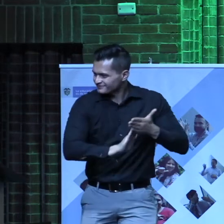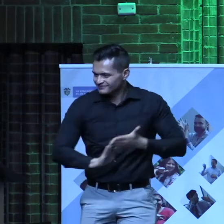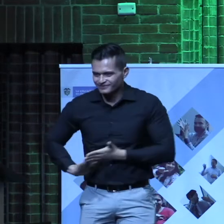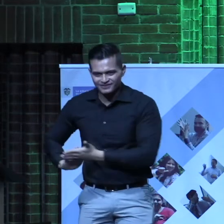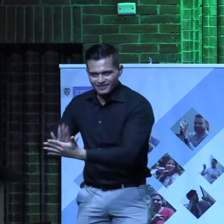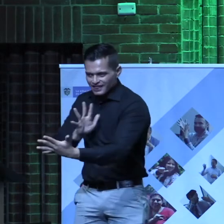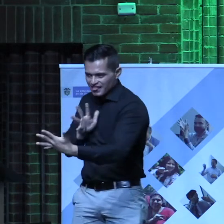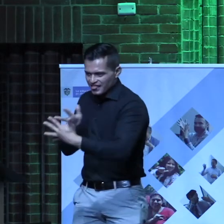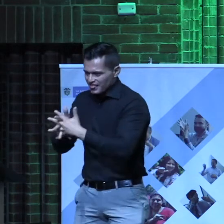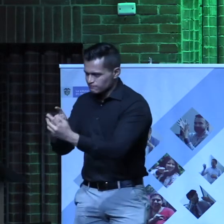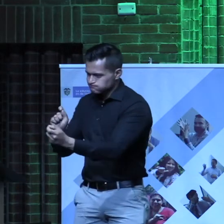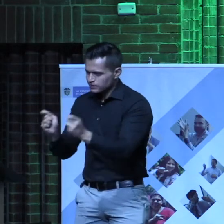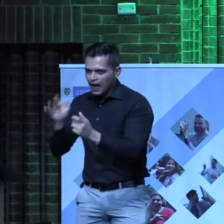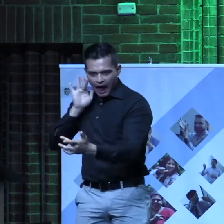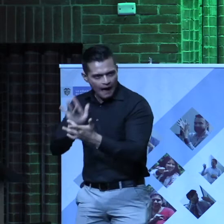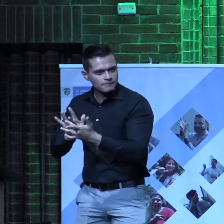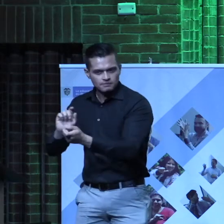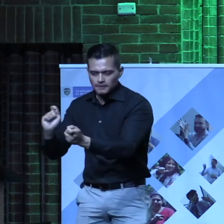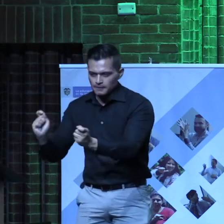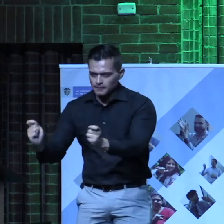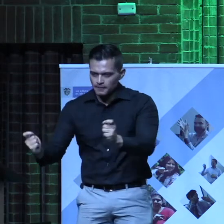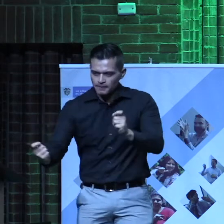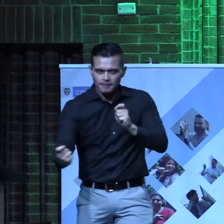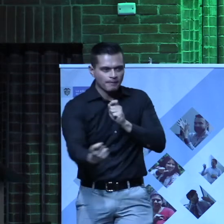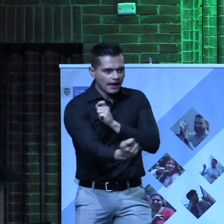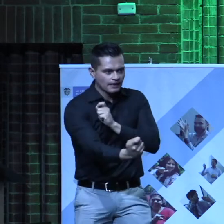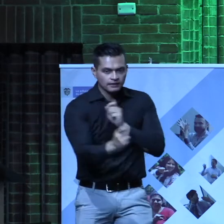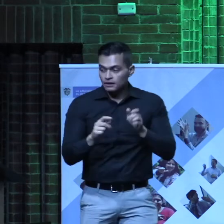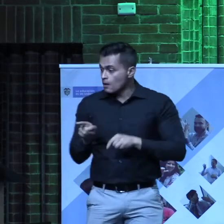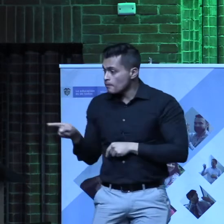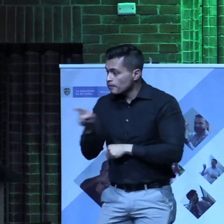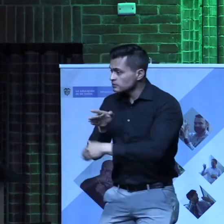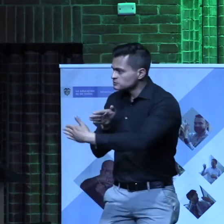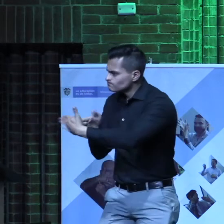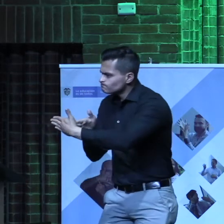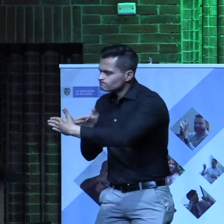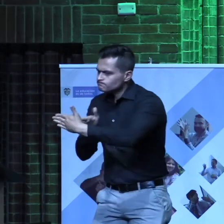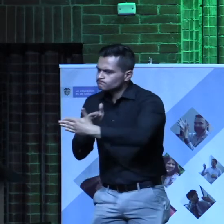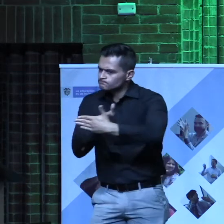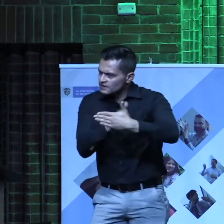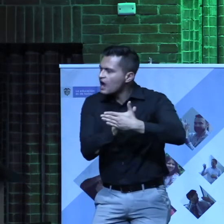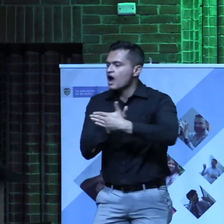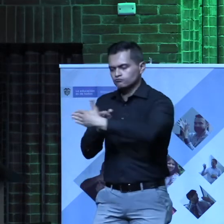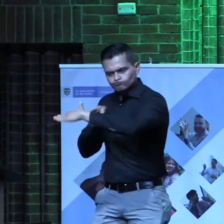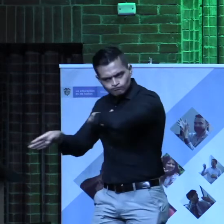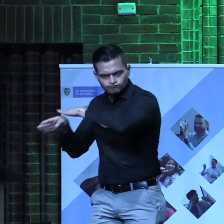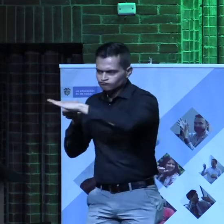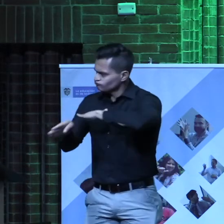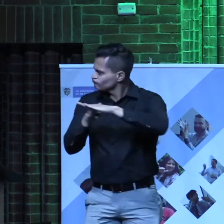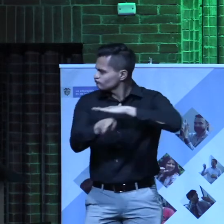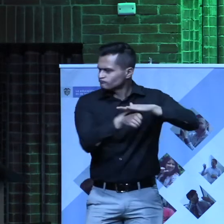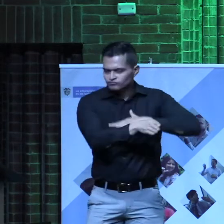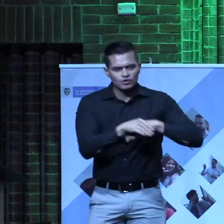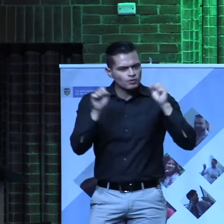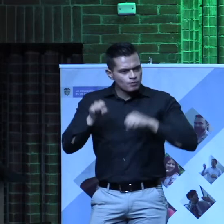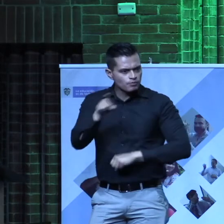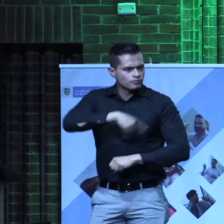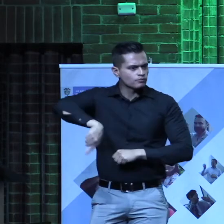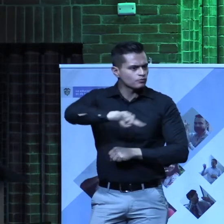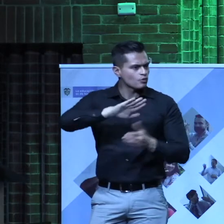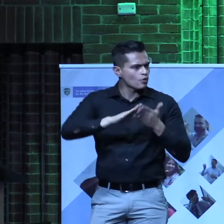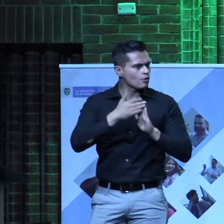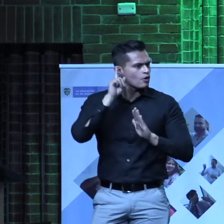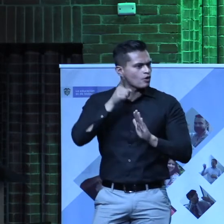que exista un derribamiento de esas barreras para que la cultura sorda en sus competencias pueda incluirse